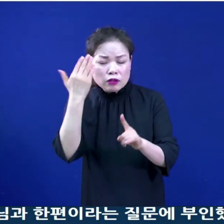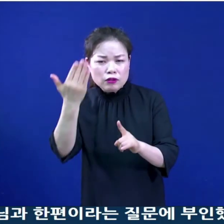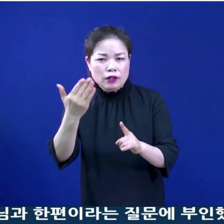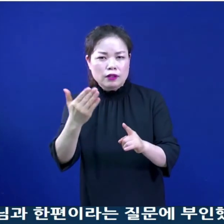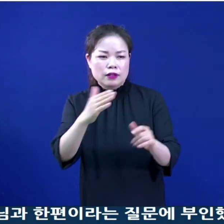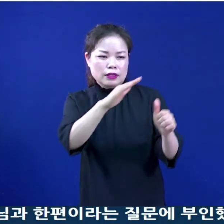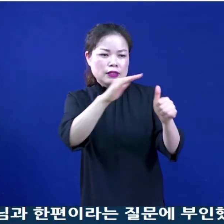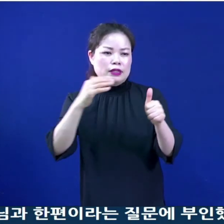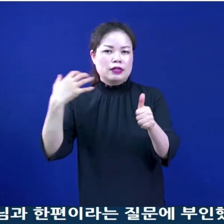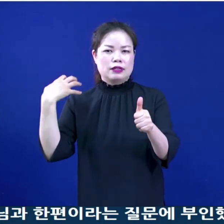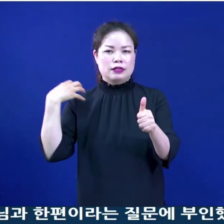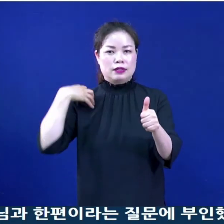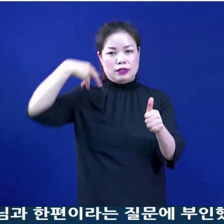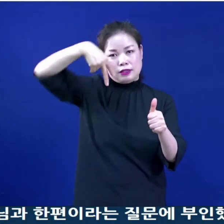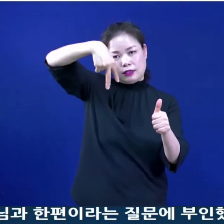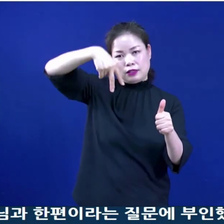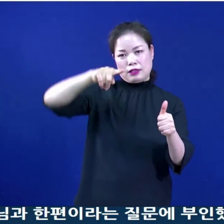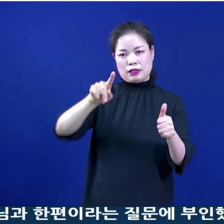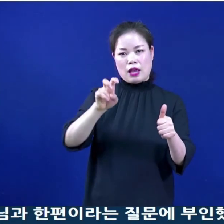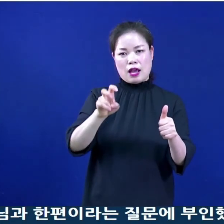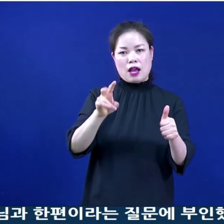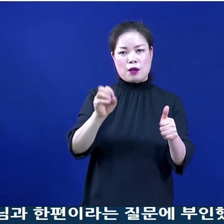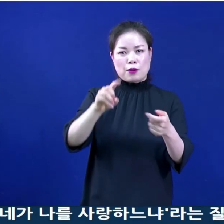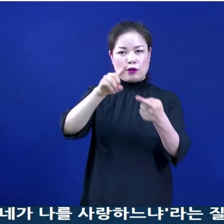사명을 붙들고 사명 위에 살아야 됩니다.